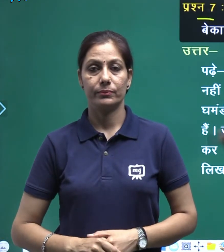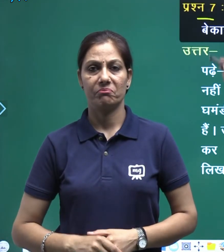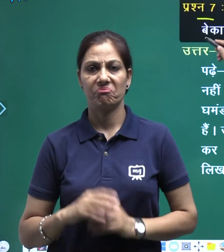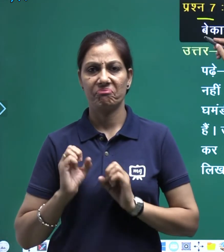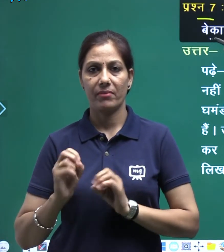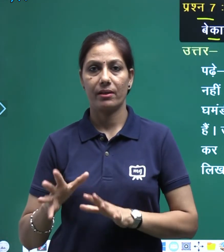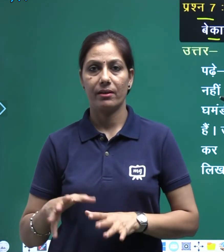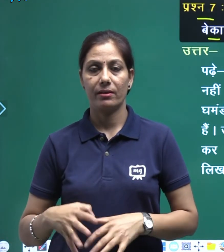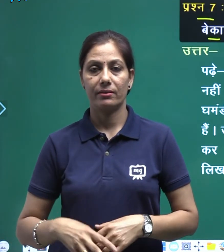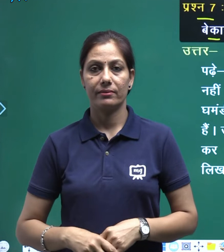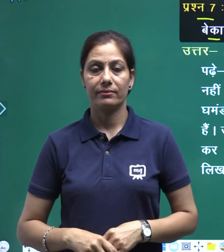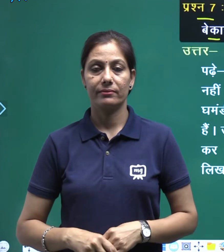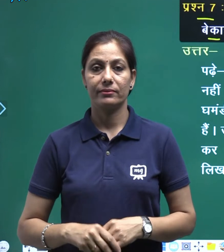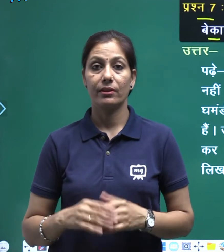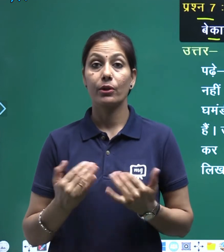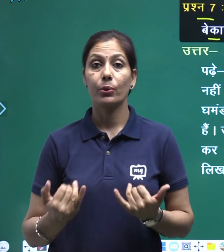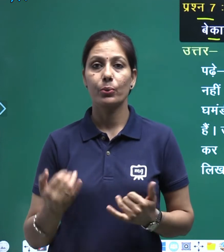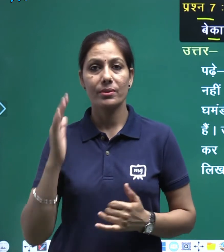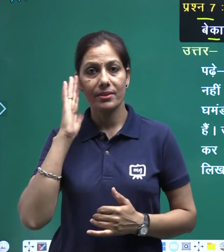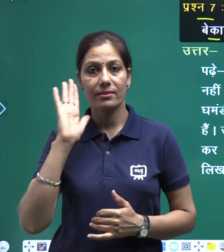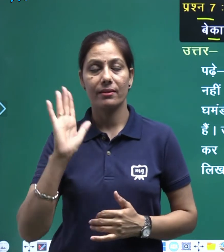बेकार क्यों समझती है?